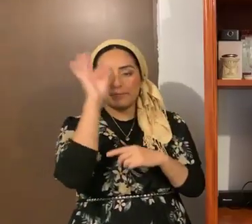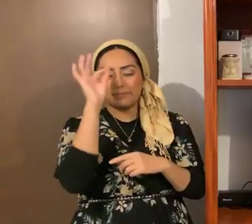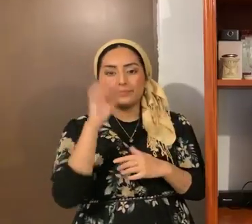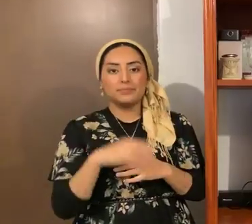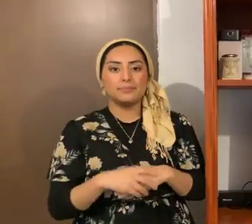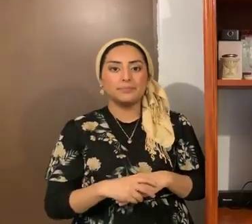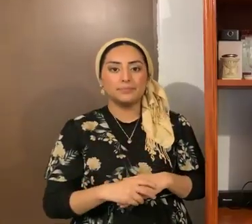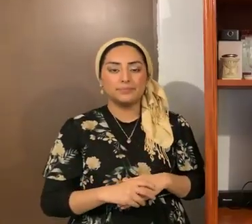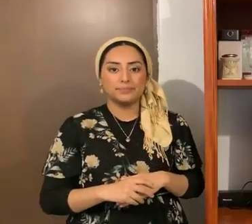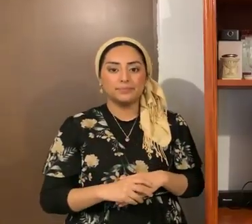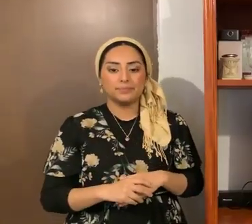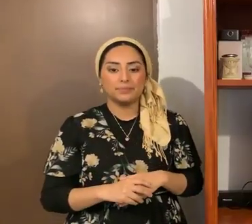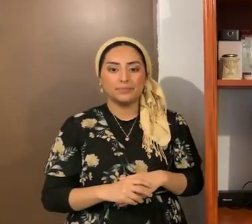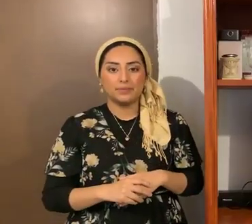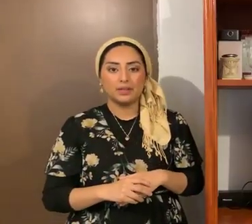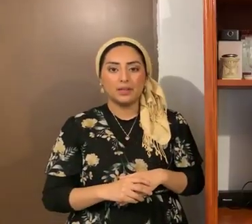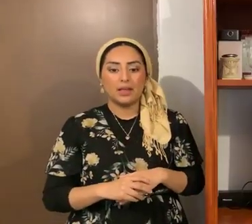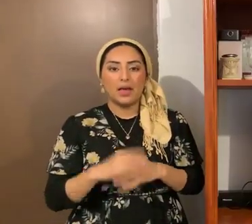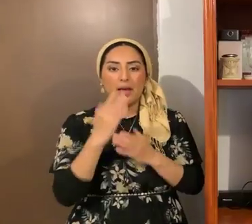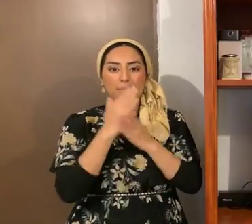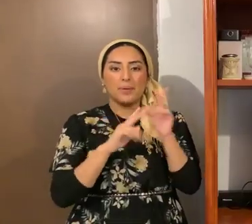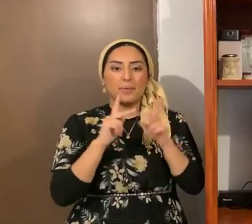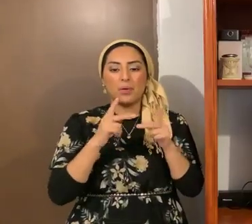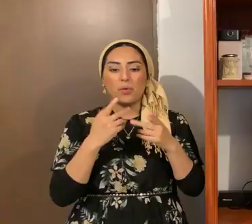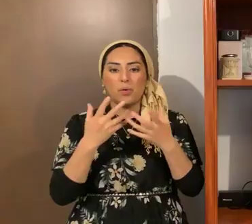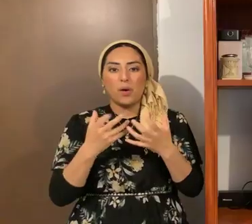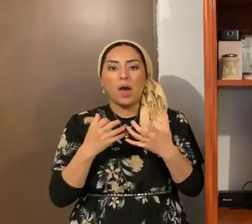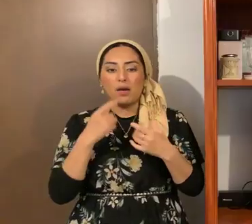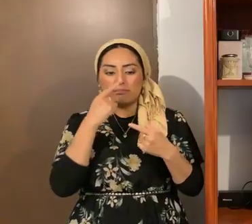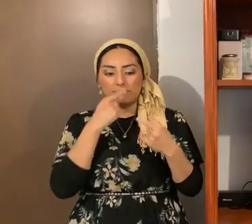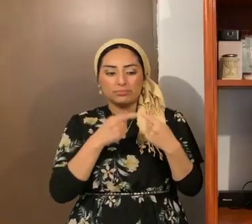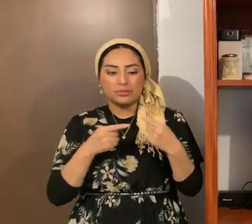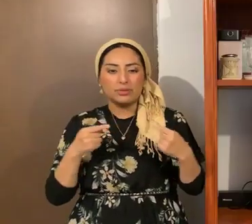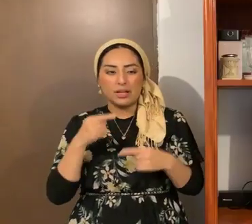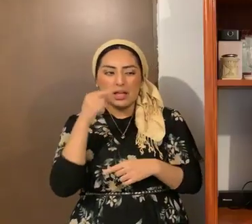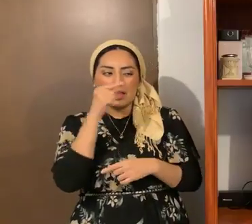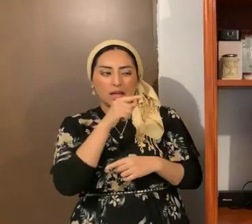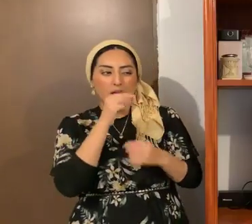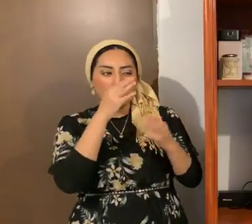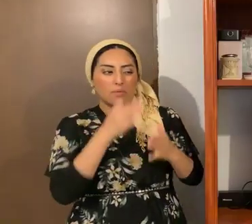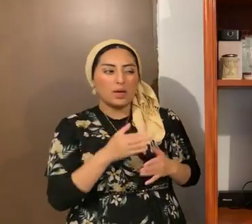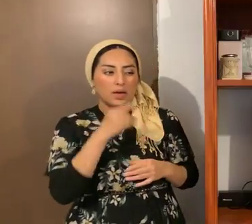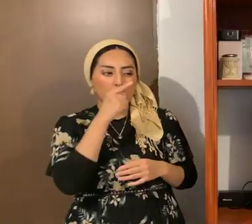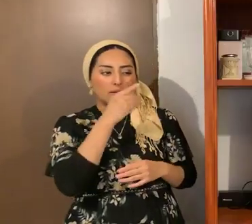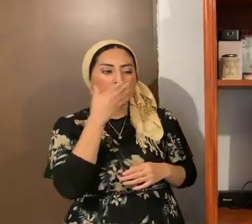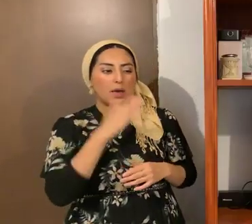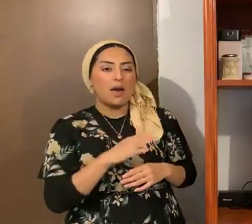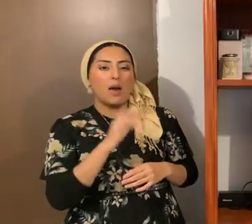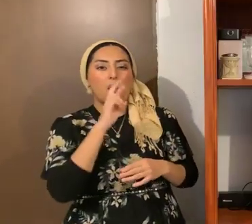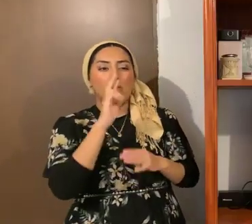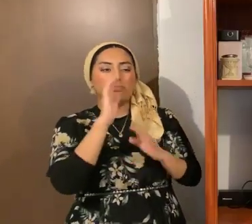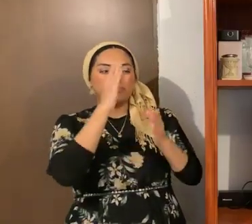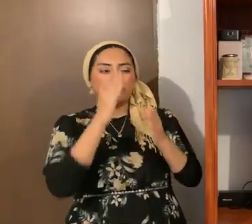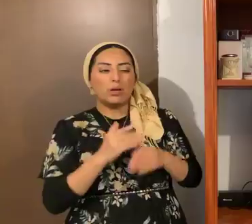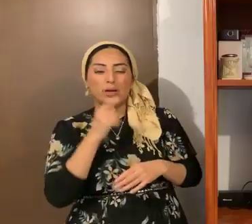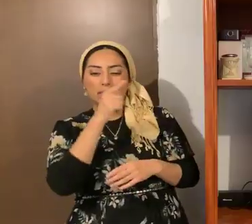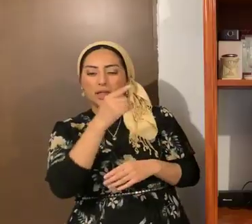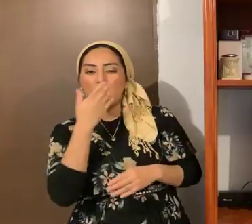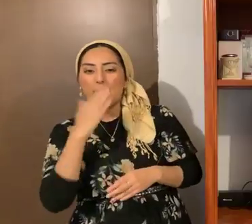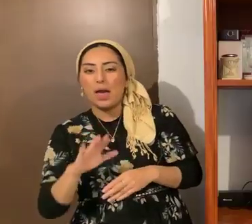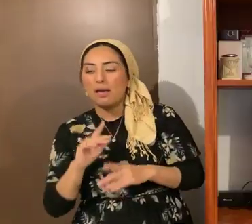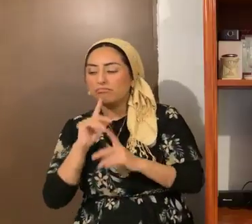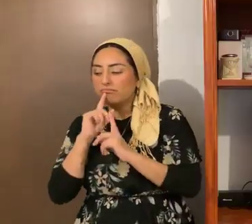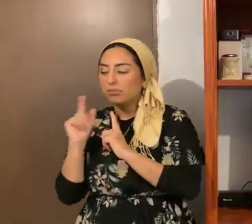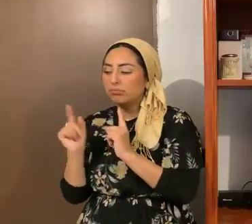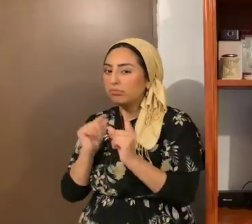son intrigosos como Coré, que empiezan a crear divisiones, mira, el Roy, así, los ancianos, etcétera, esto, el